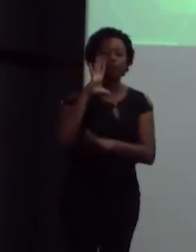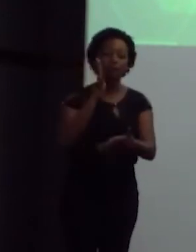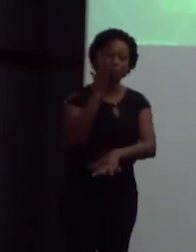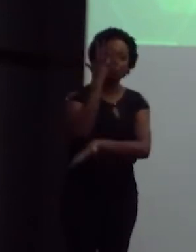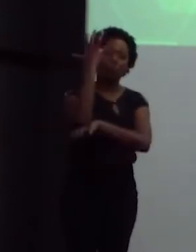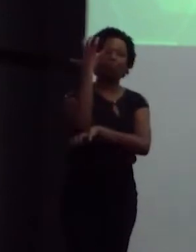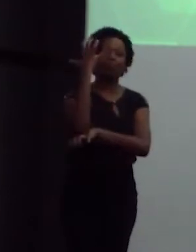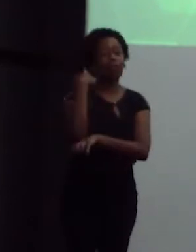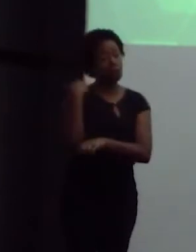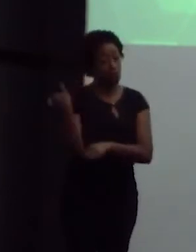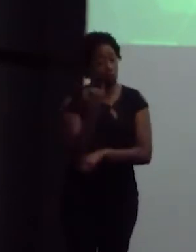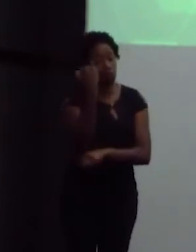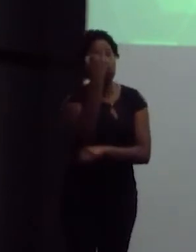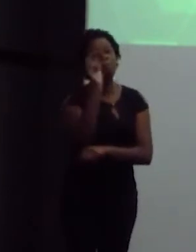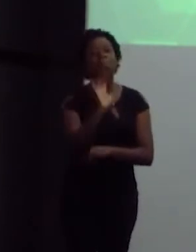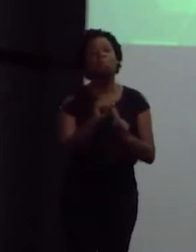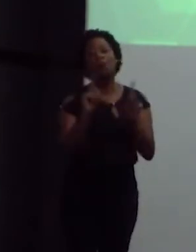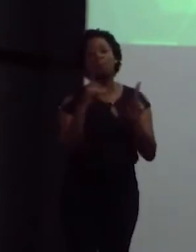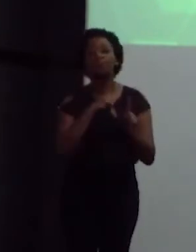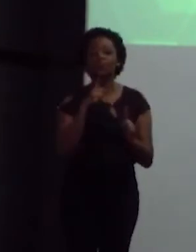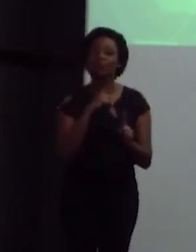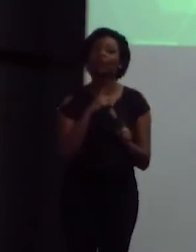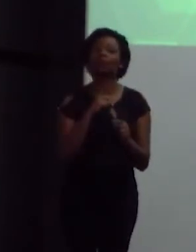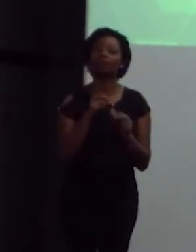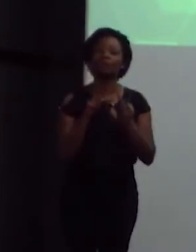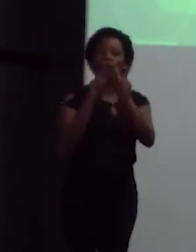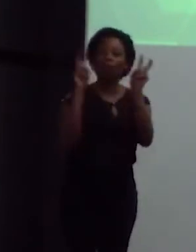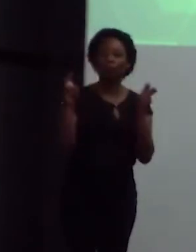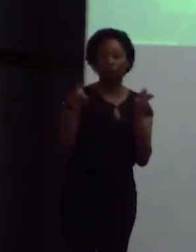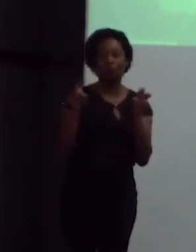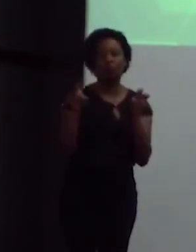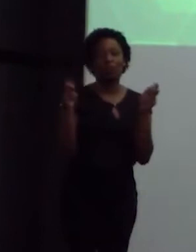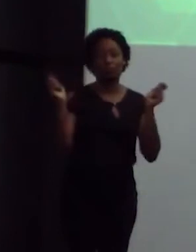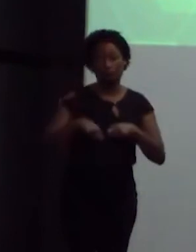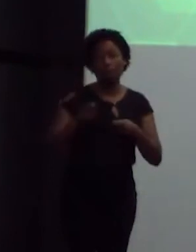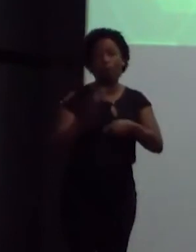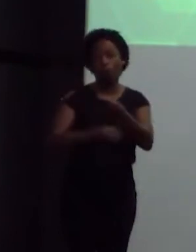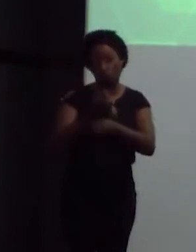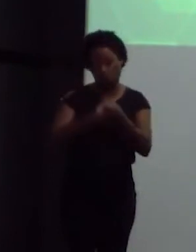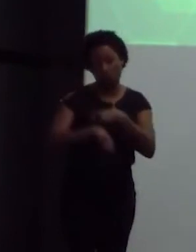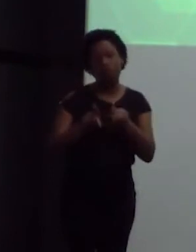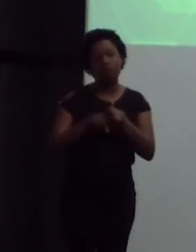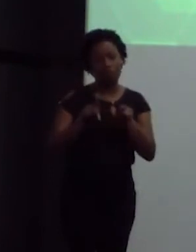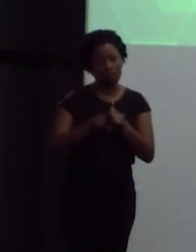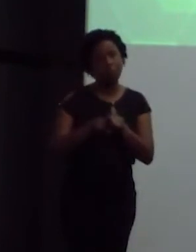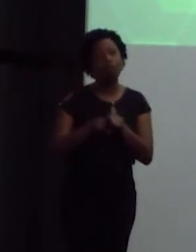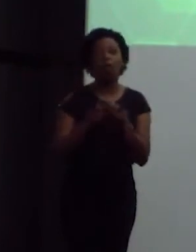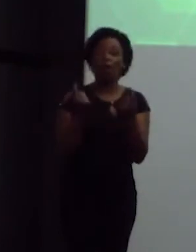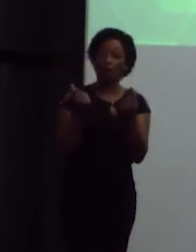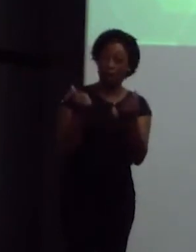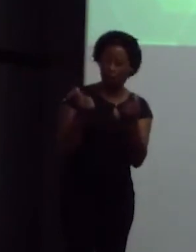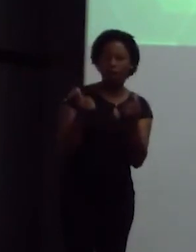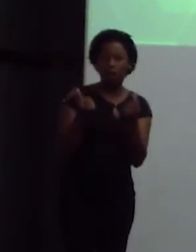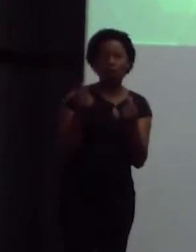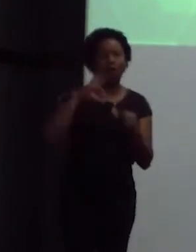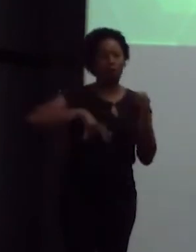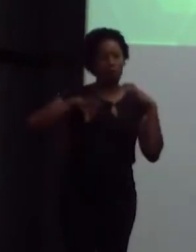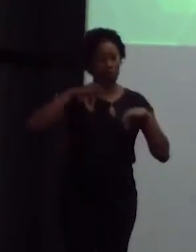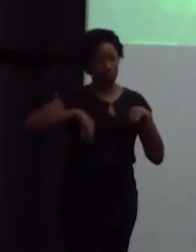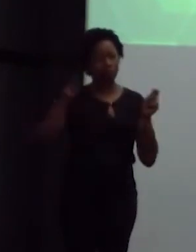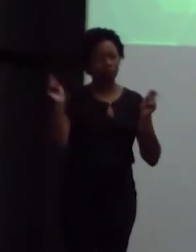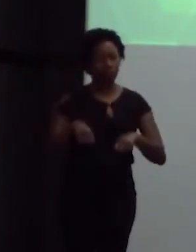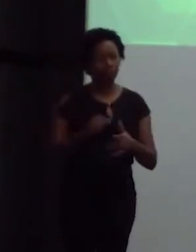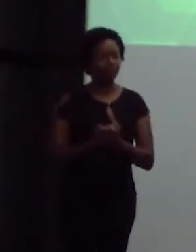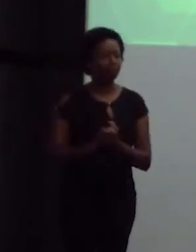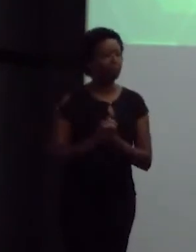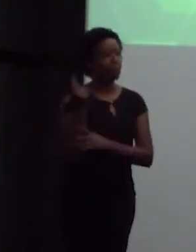sustentabilidade é importante, mas ela tem que estar atrelada também à questão de viabilidade econômica e geração de renda. E, por último, acho